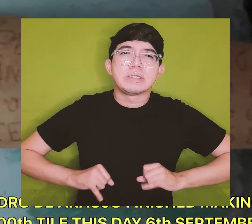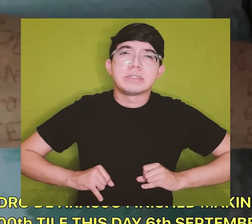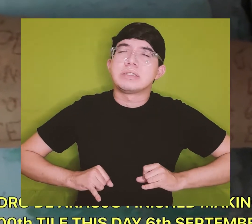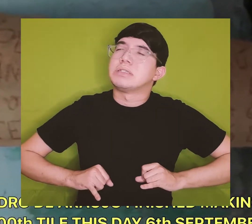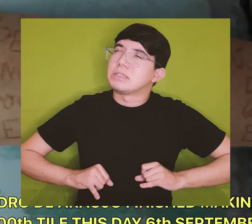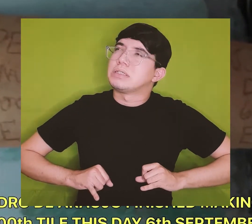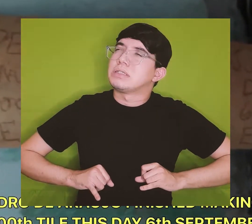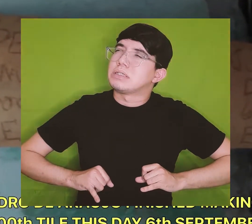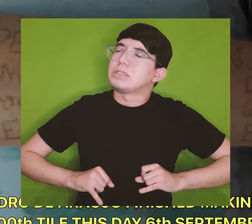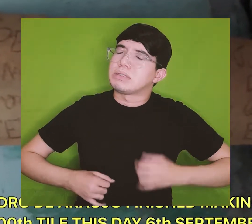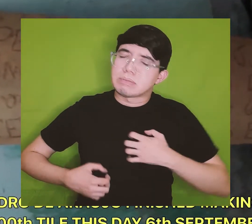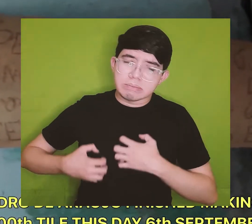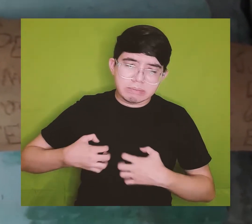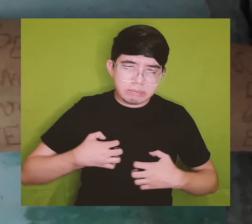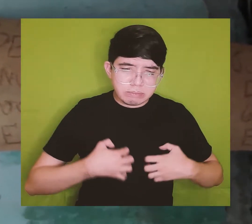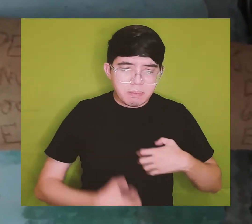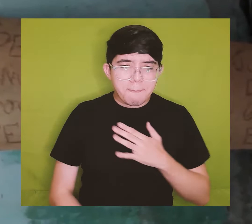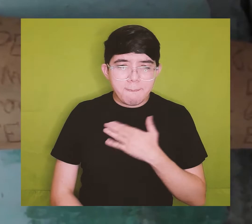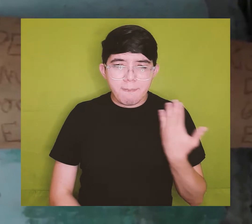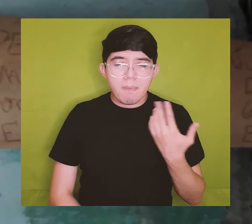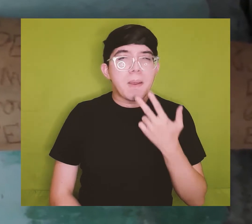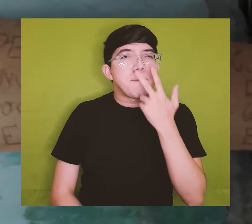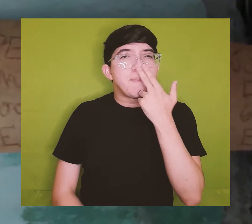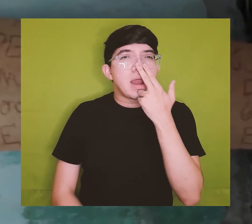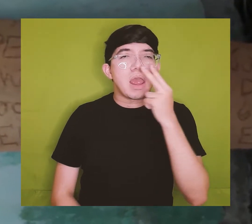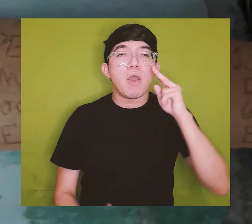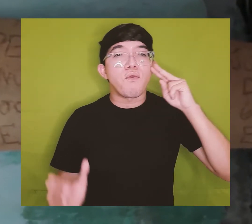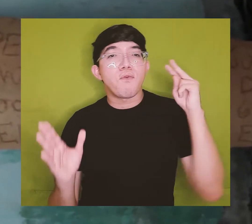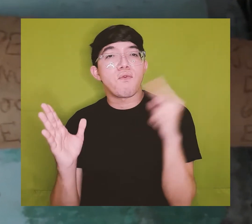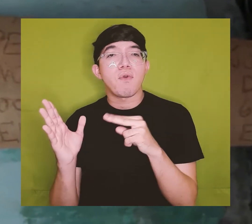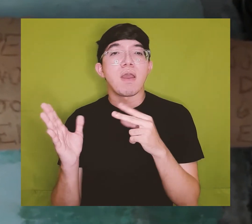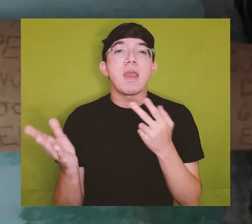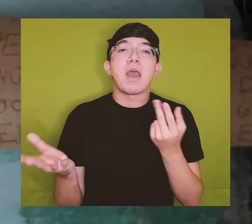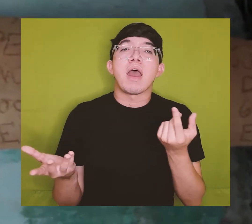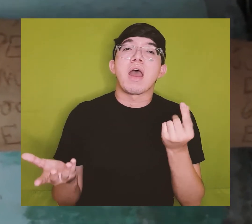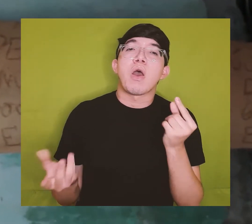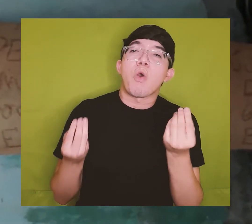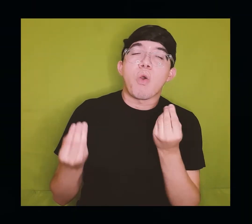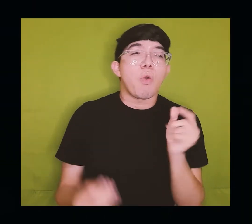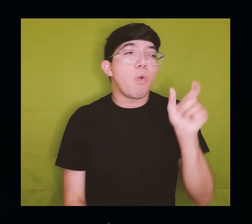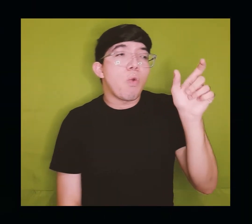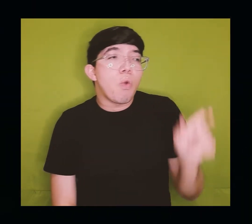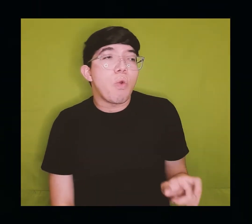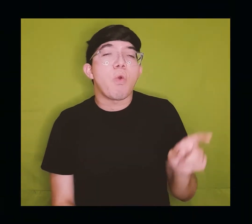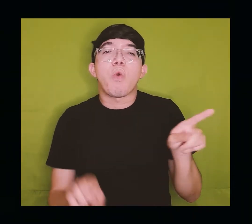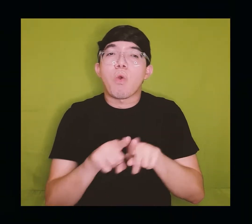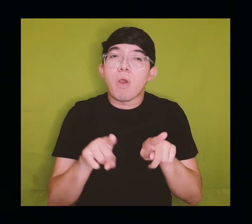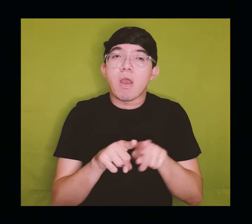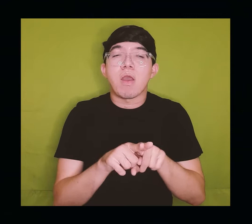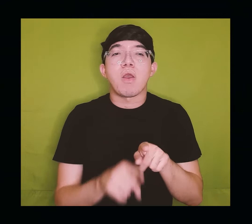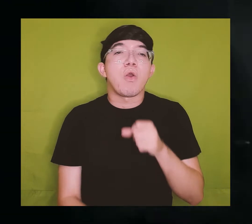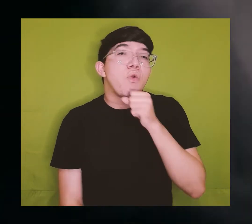olhando para o avô, né, que foi a figura paterna dele. Então, assim, essa escolha de personagem também, de você pegar e falar do